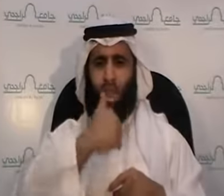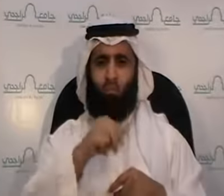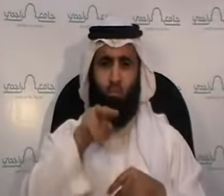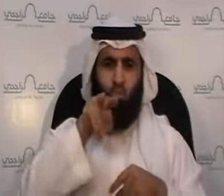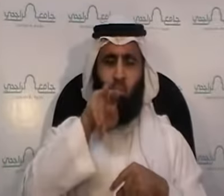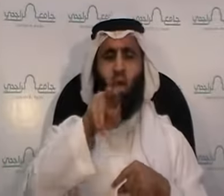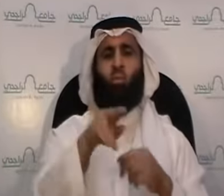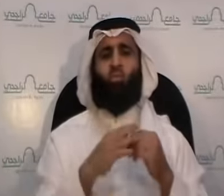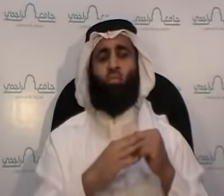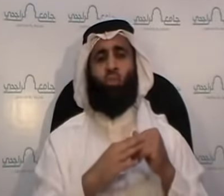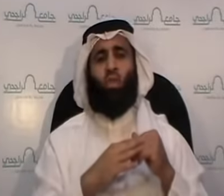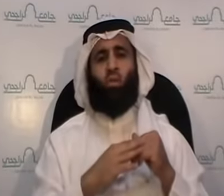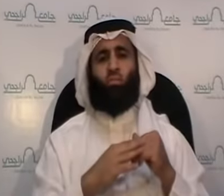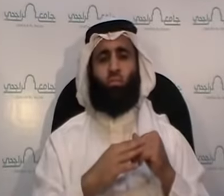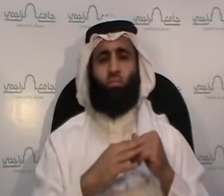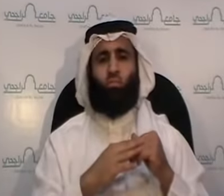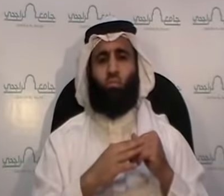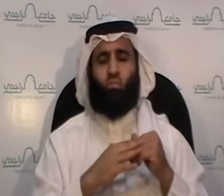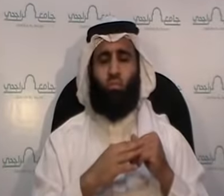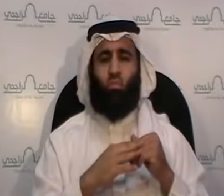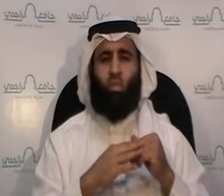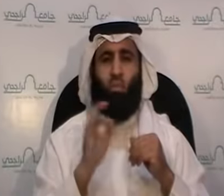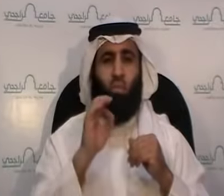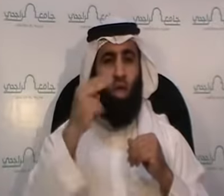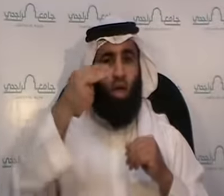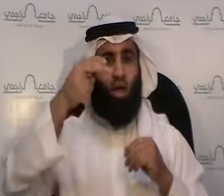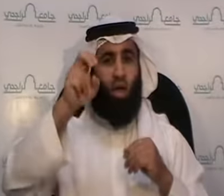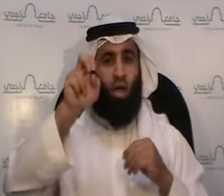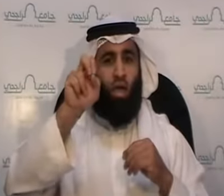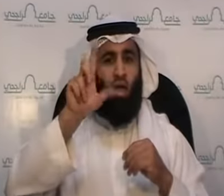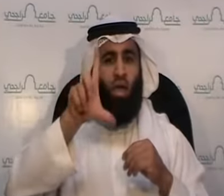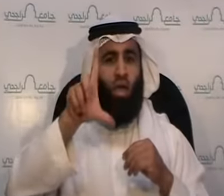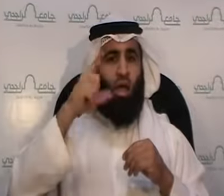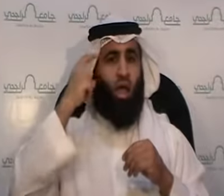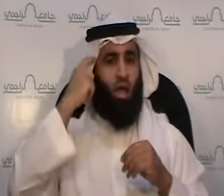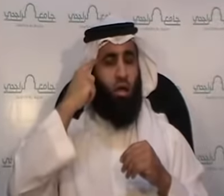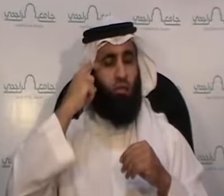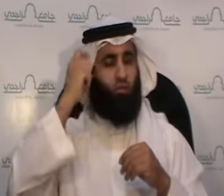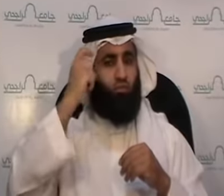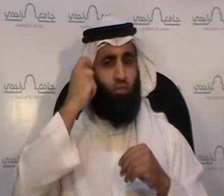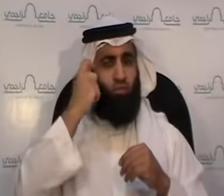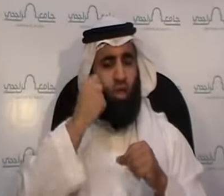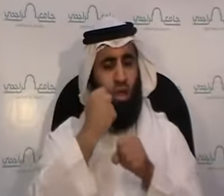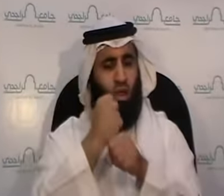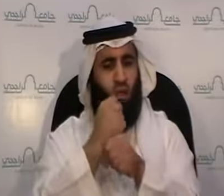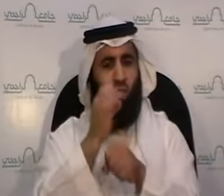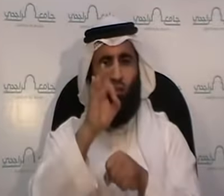على أقل تقدير بعقله وضميره ومروءته. دقق